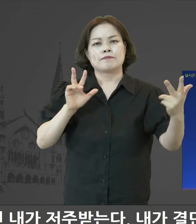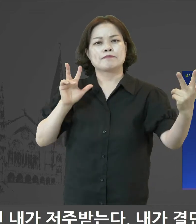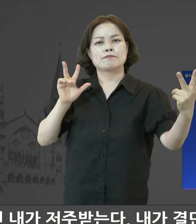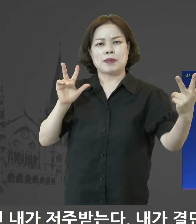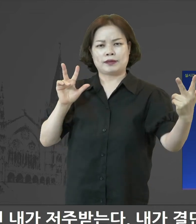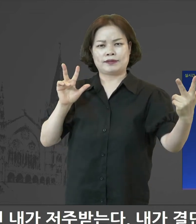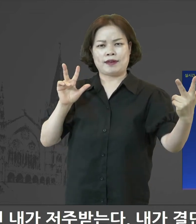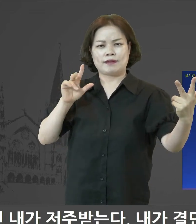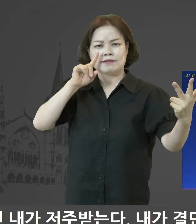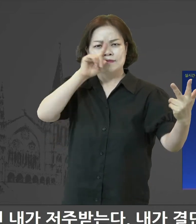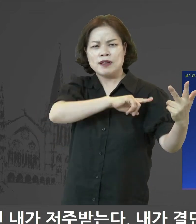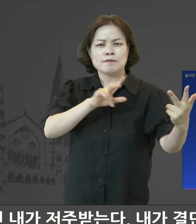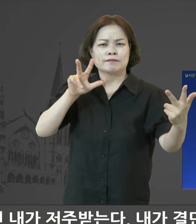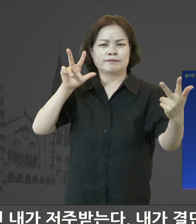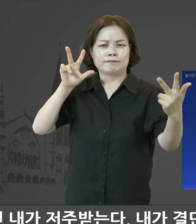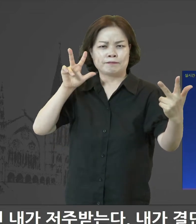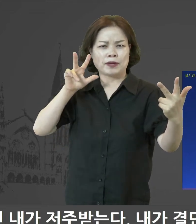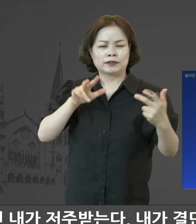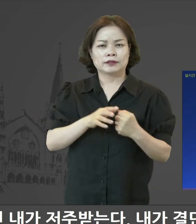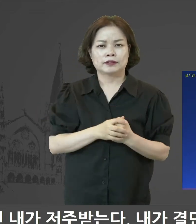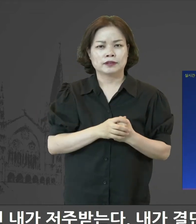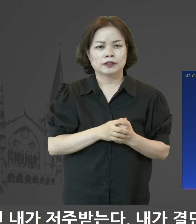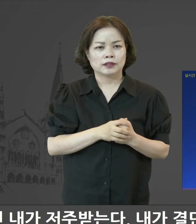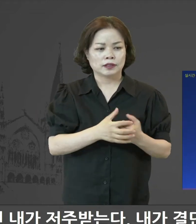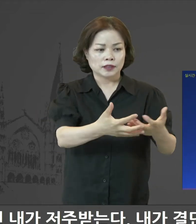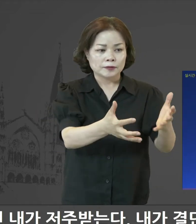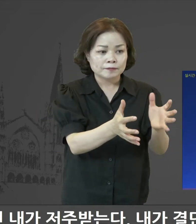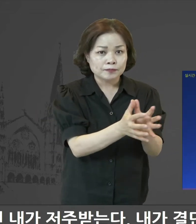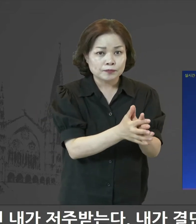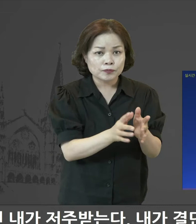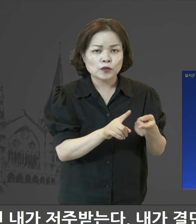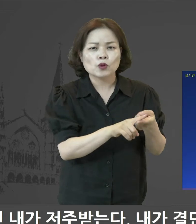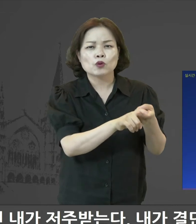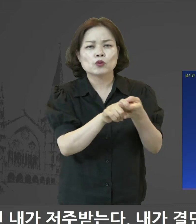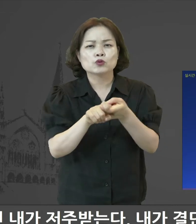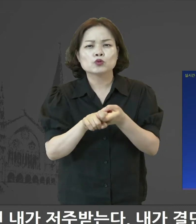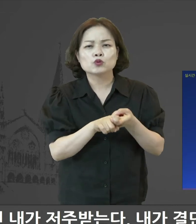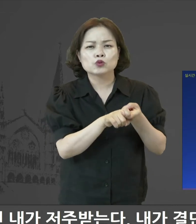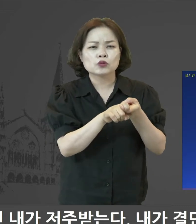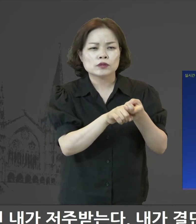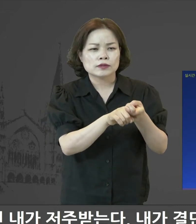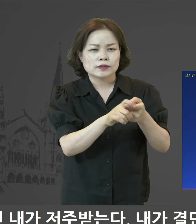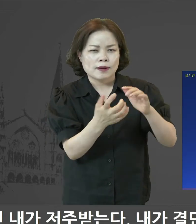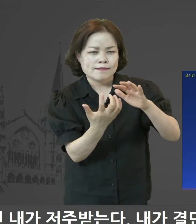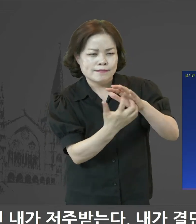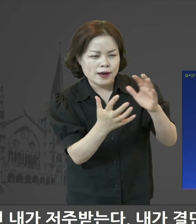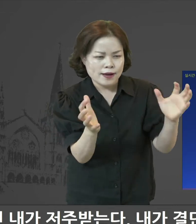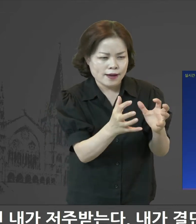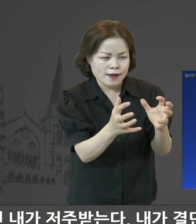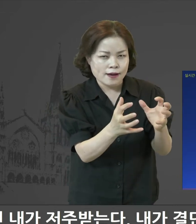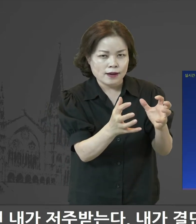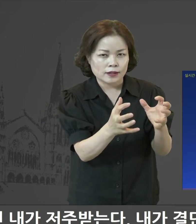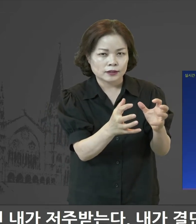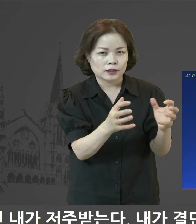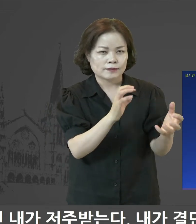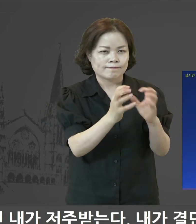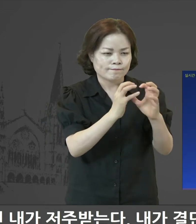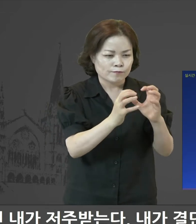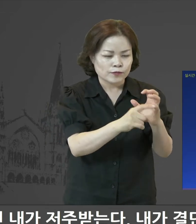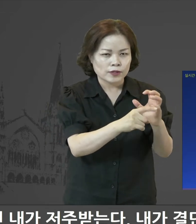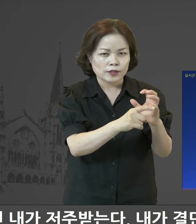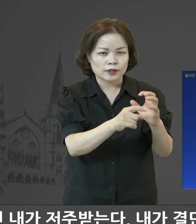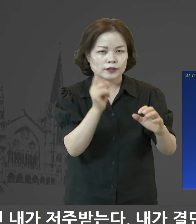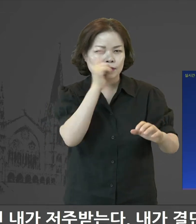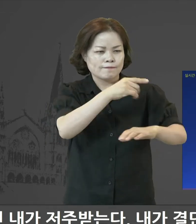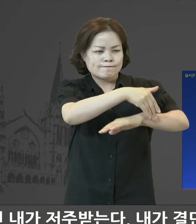여기 사용한 맹세라는 말이고요. 당을 짓고 동맹했다, 이것은 모의를 한 겁니다. 모의. 그러니까 작당을